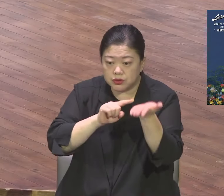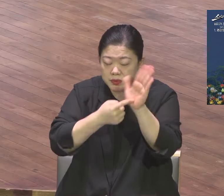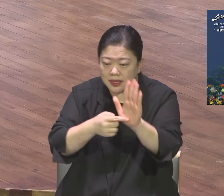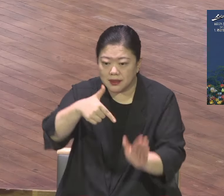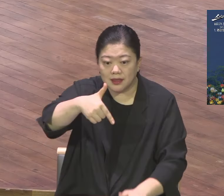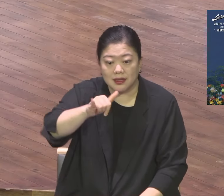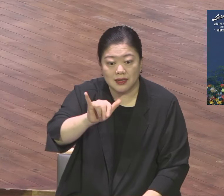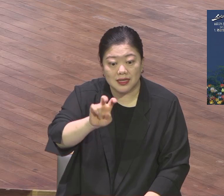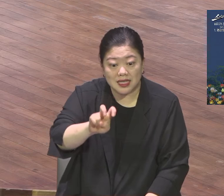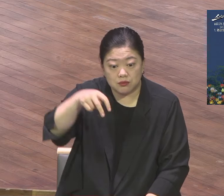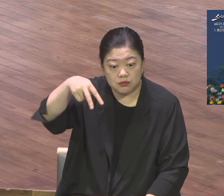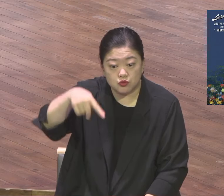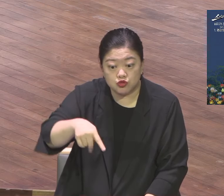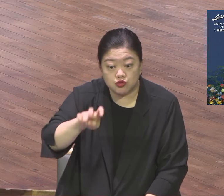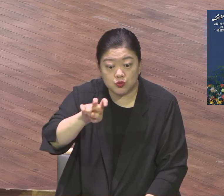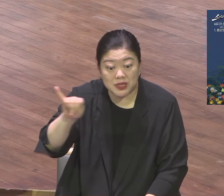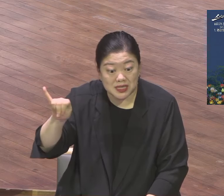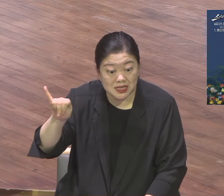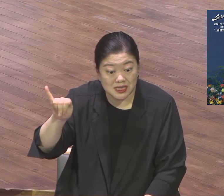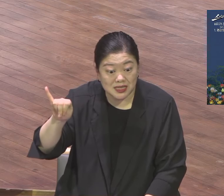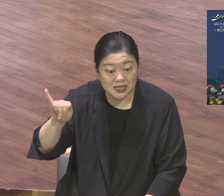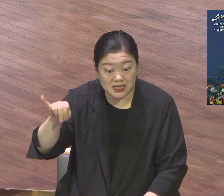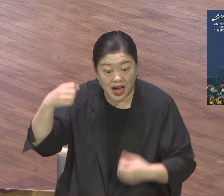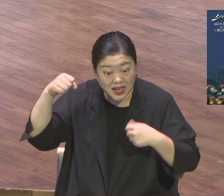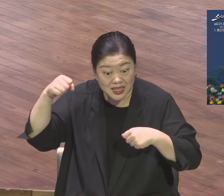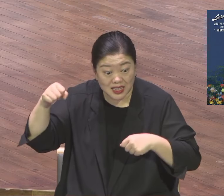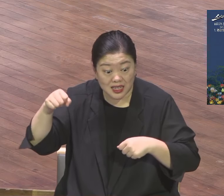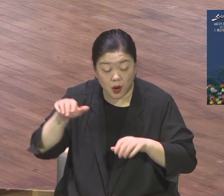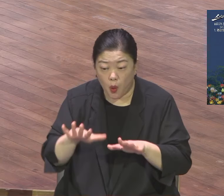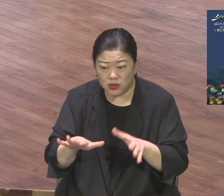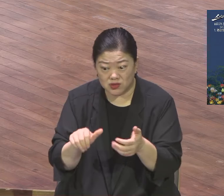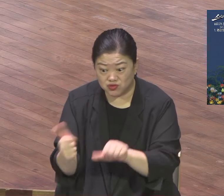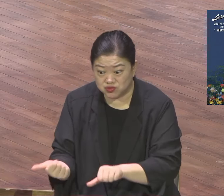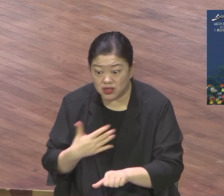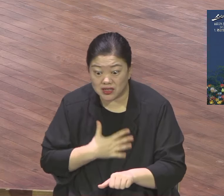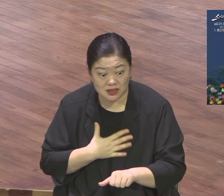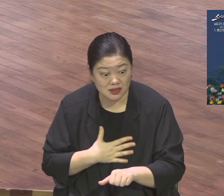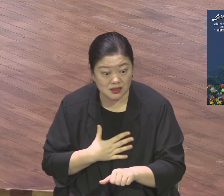자다가 뭐 고 뭐 혈당 뭐 이런데 왜